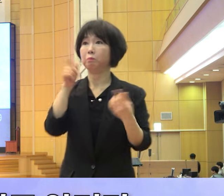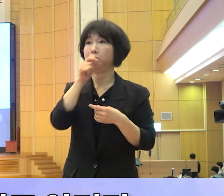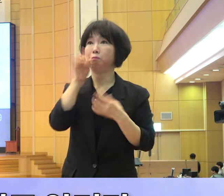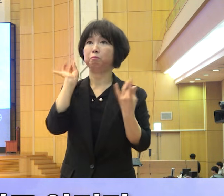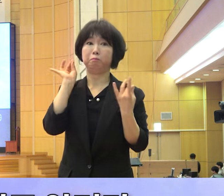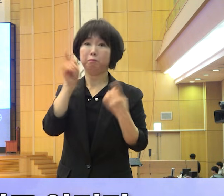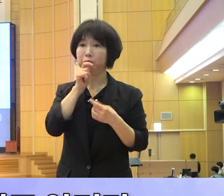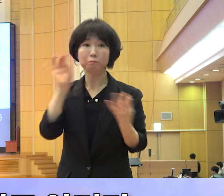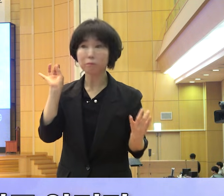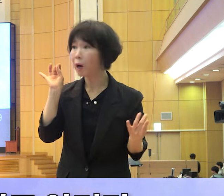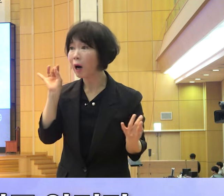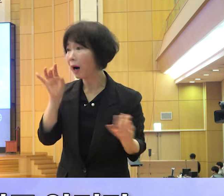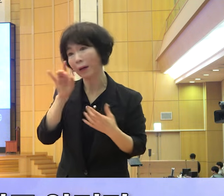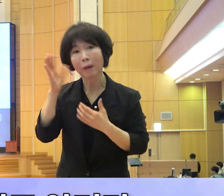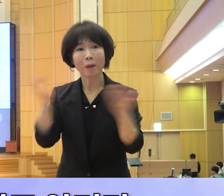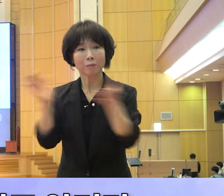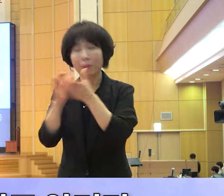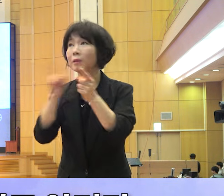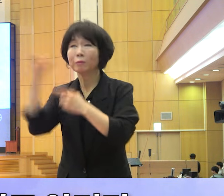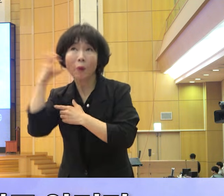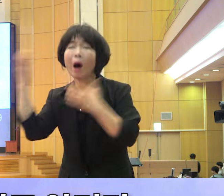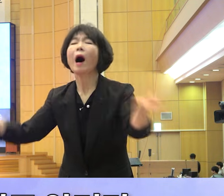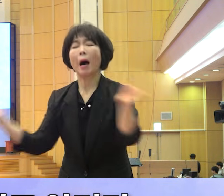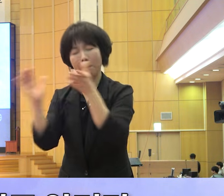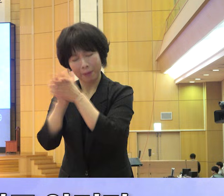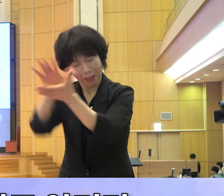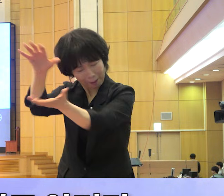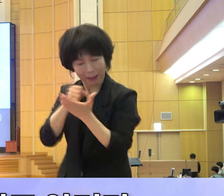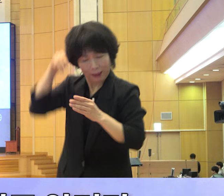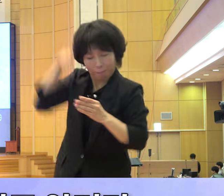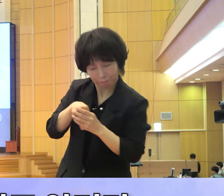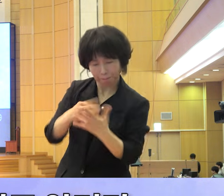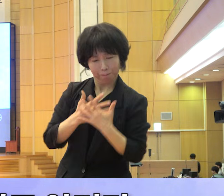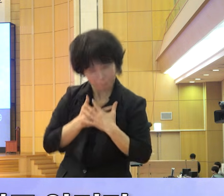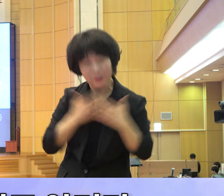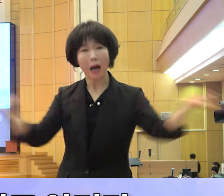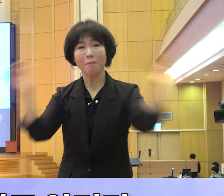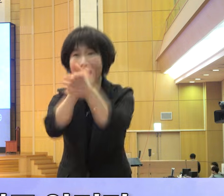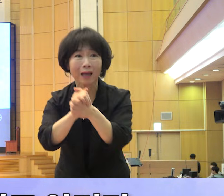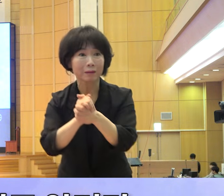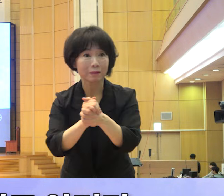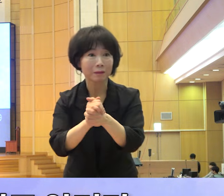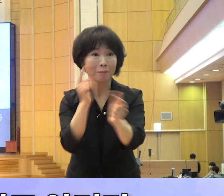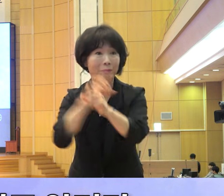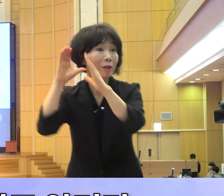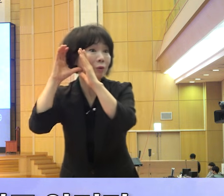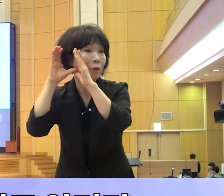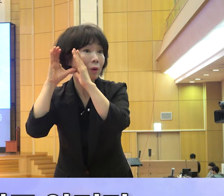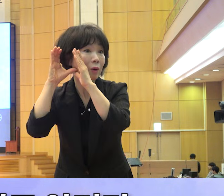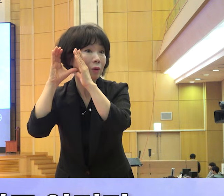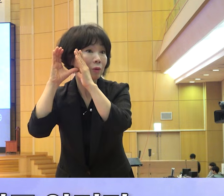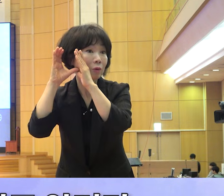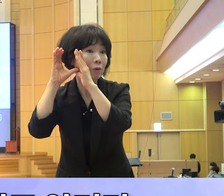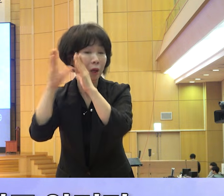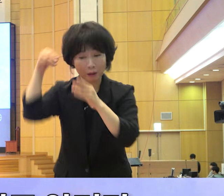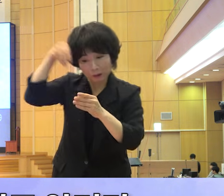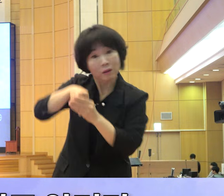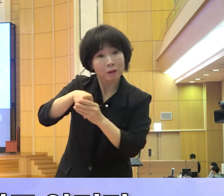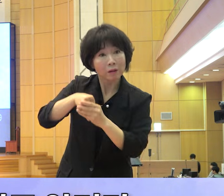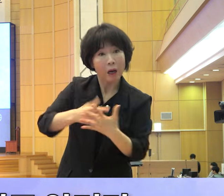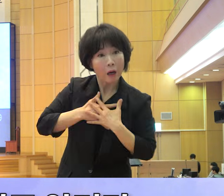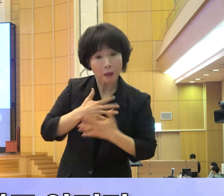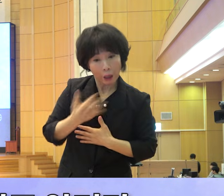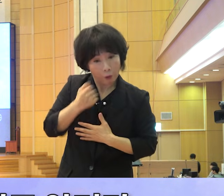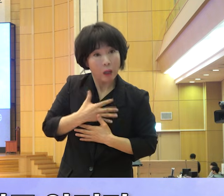아멘 안 하면 말씀을 줘도 안 받는 거잖아요. 아멘 하는 사람은 받아들이는 것이고, 아멘 하는 건 안 받아들이는